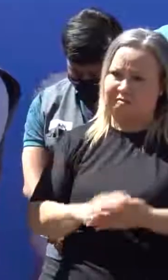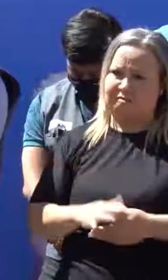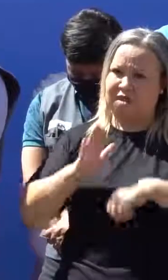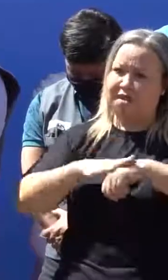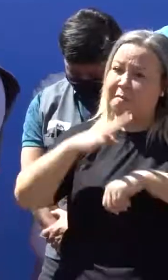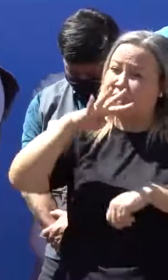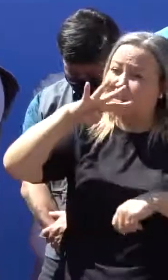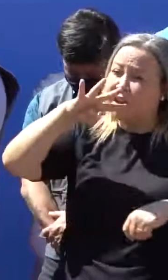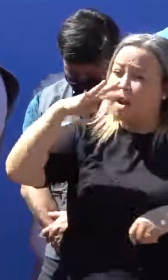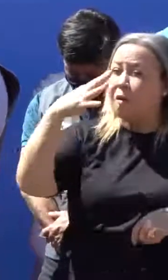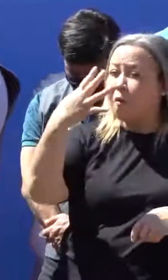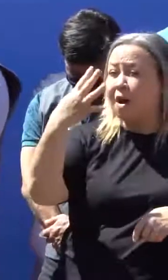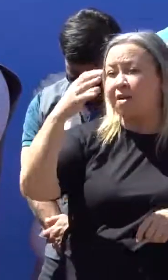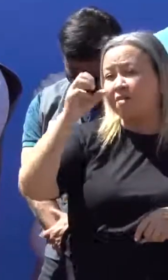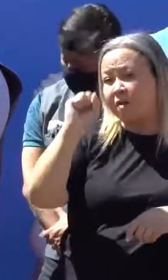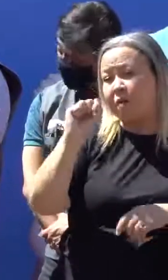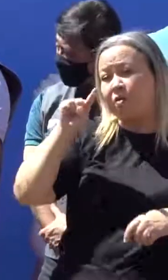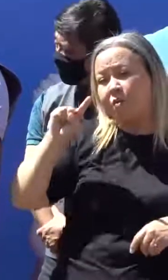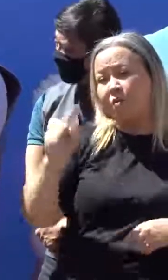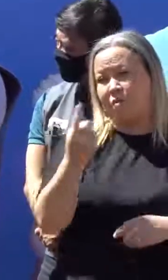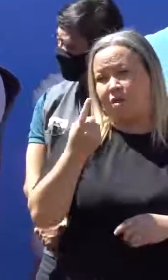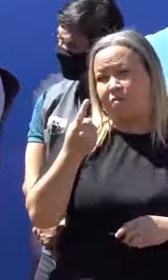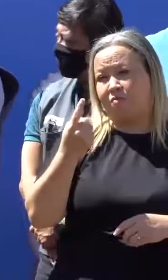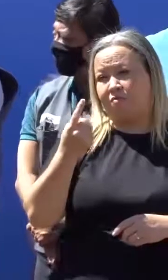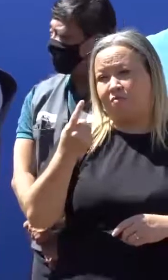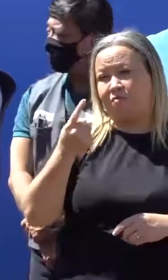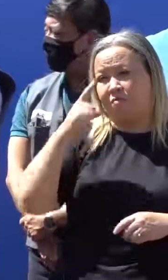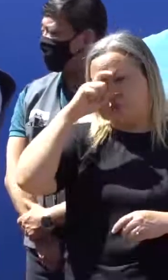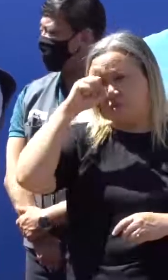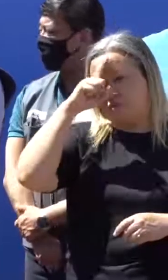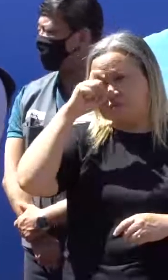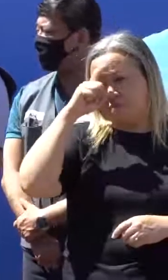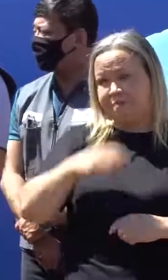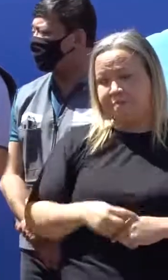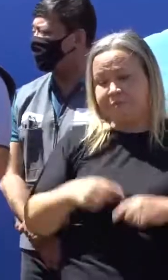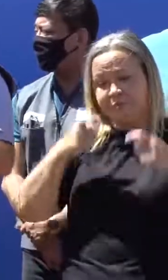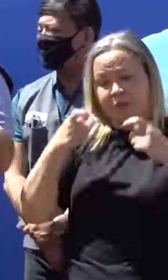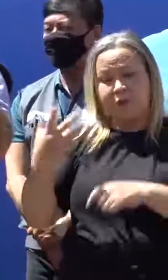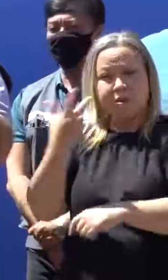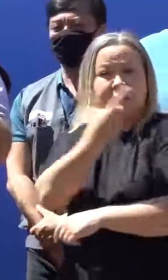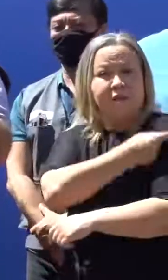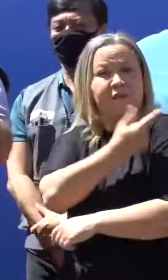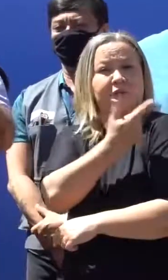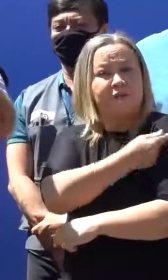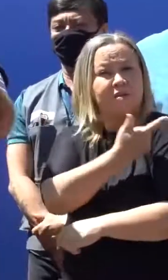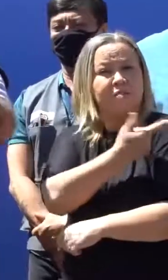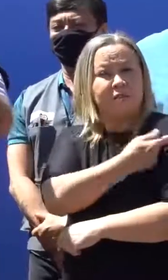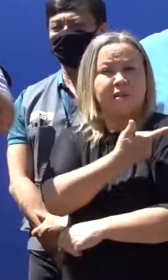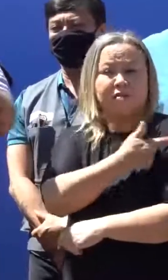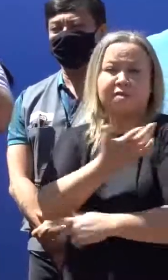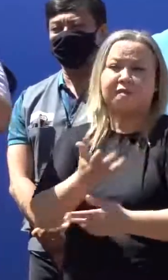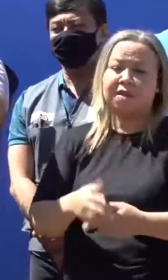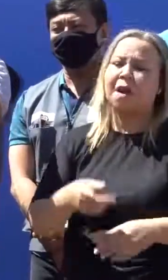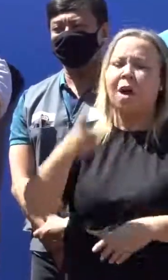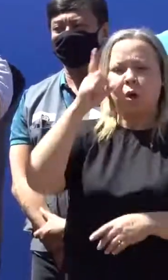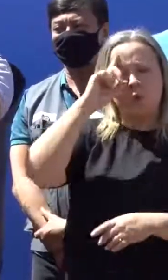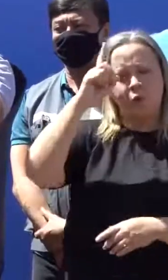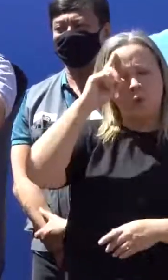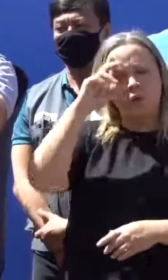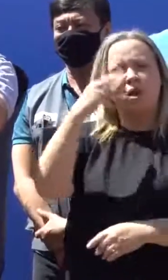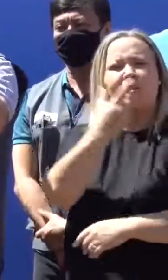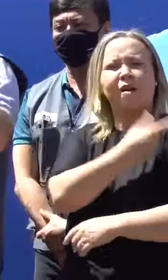unidades básicas de saúde. É onde nós fazemos a aplicação das vacinas e todo dia nós temos vacinado